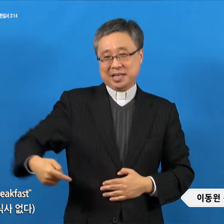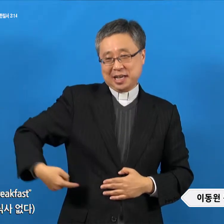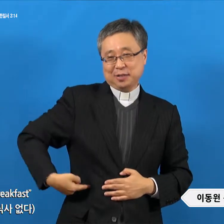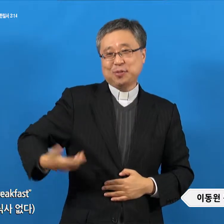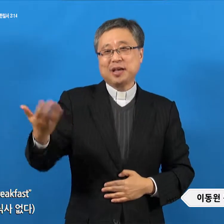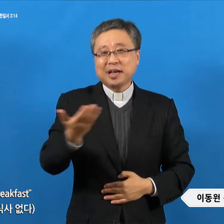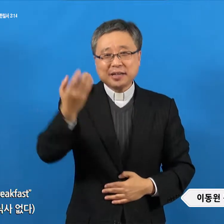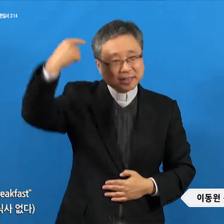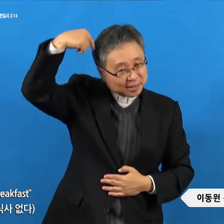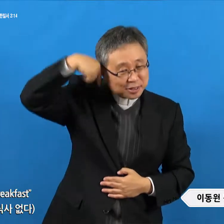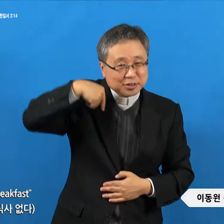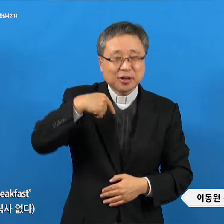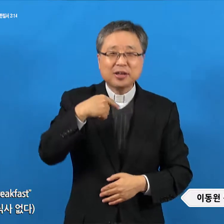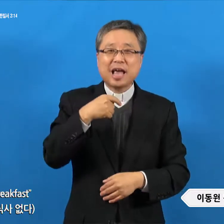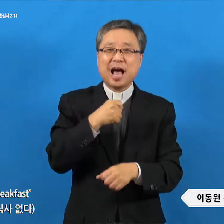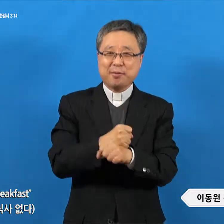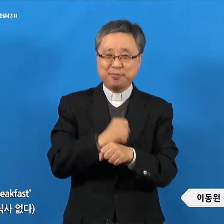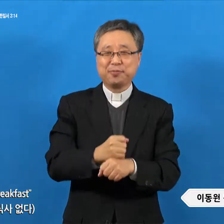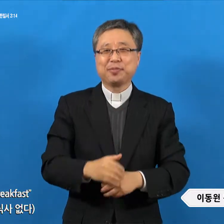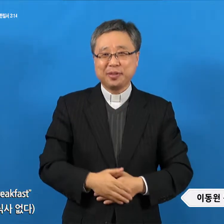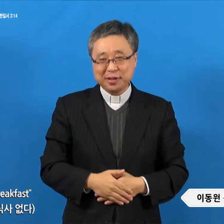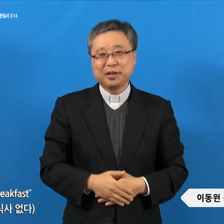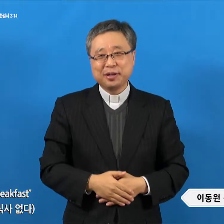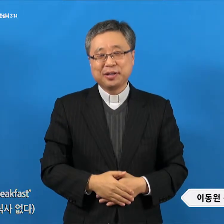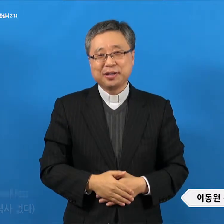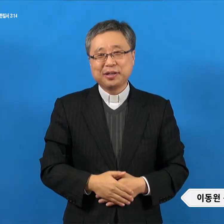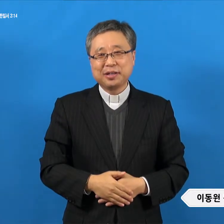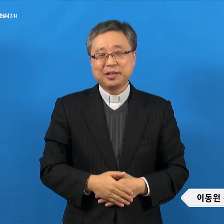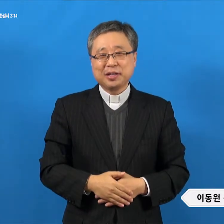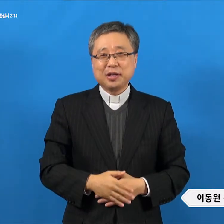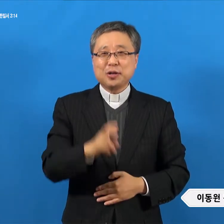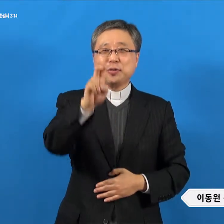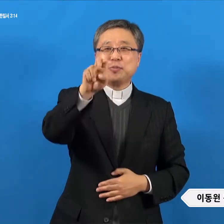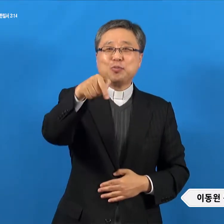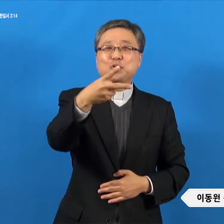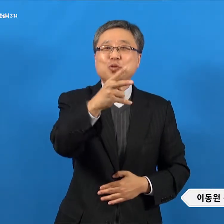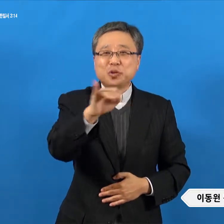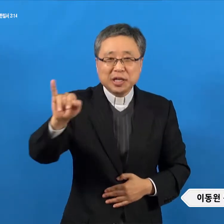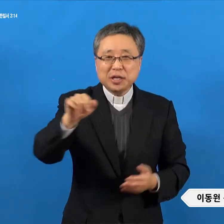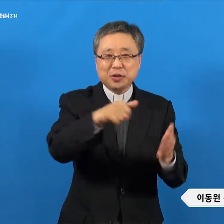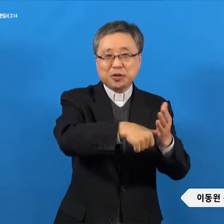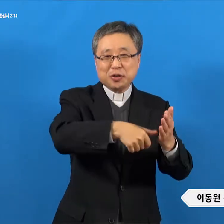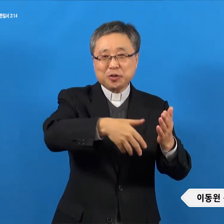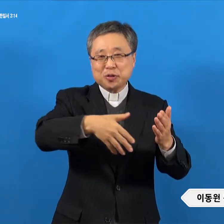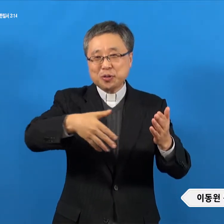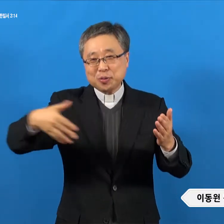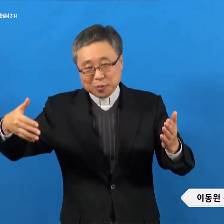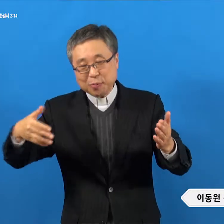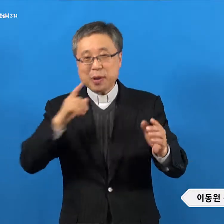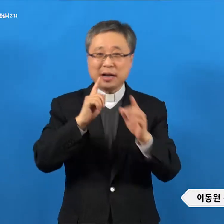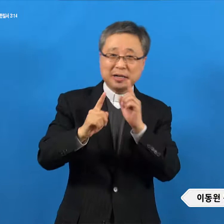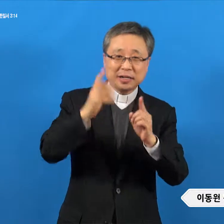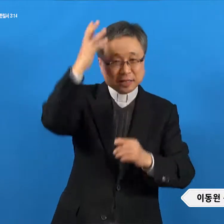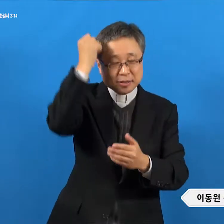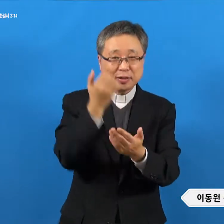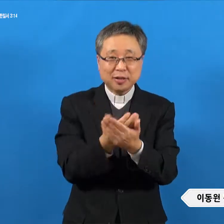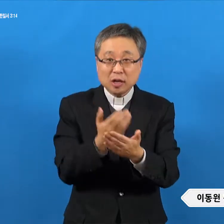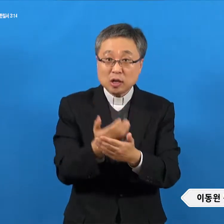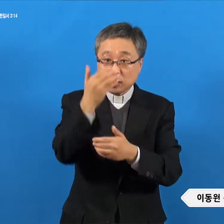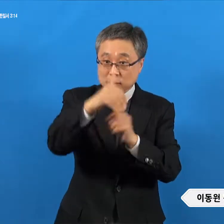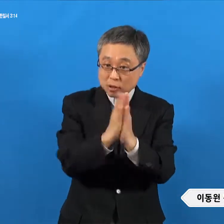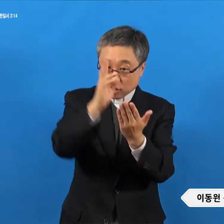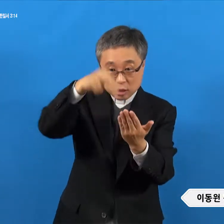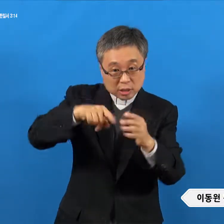양심의 가책을 느끼셔야 합니다. 네. 이 무디의 유명한 명언을 한번 기억하십시오. No